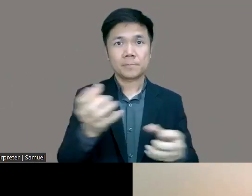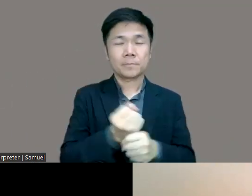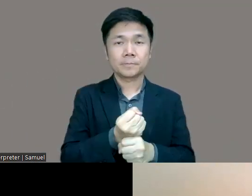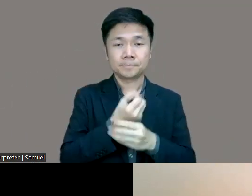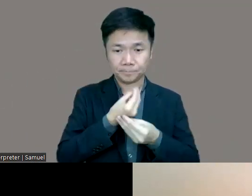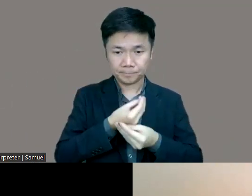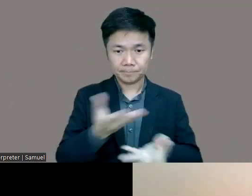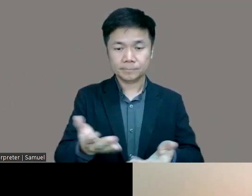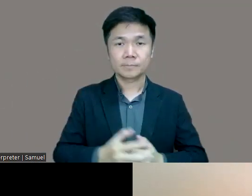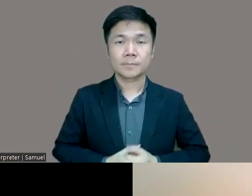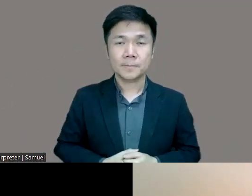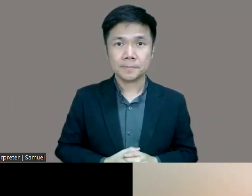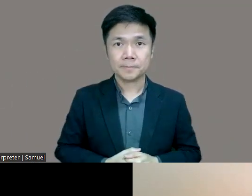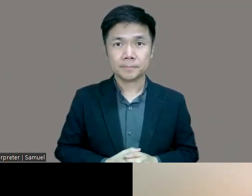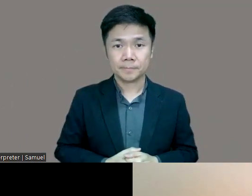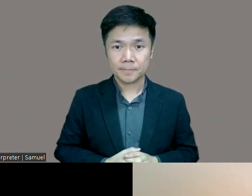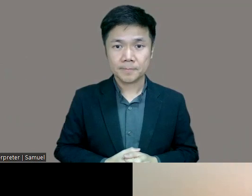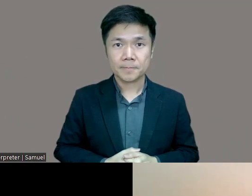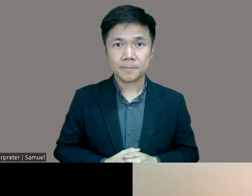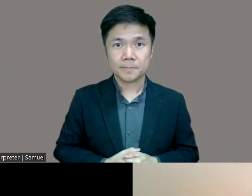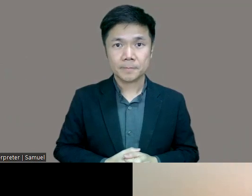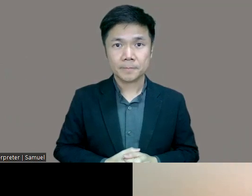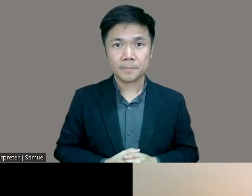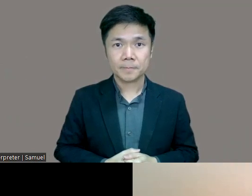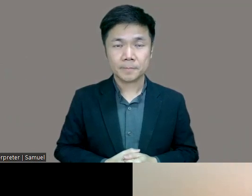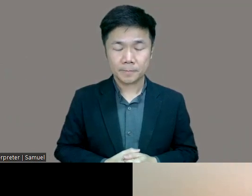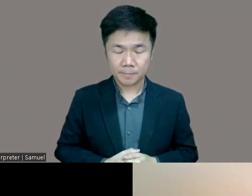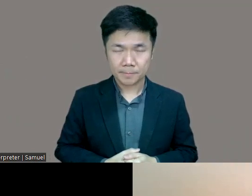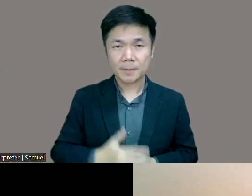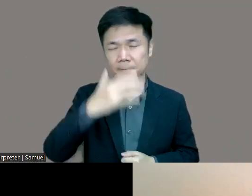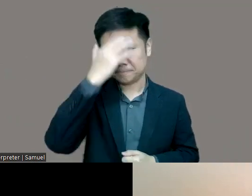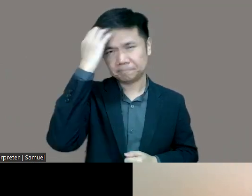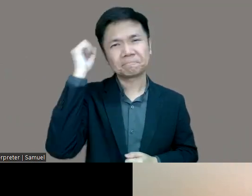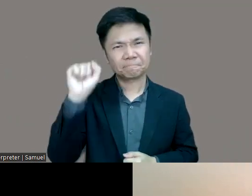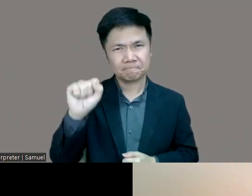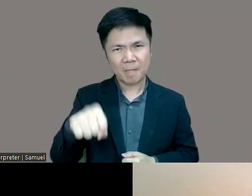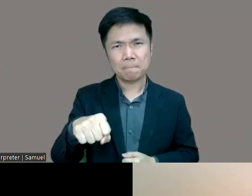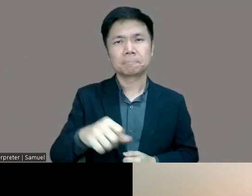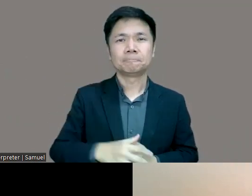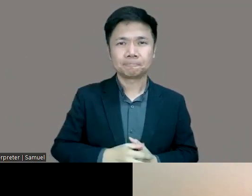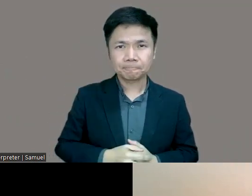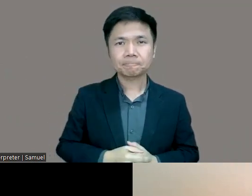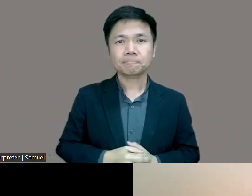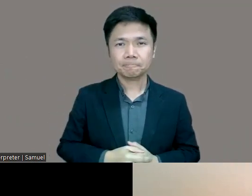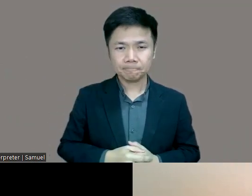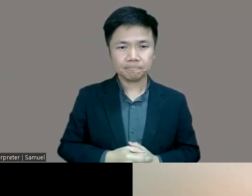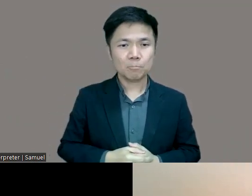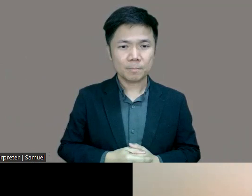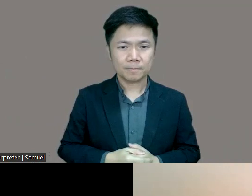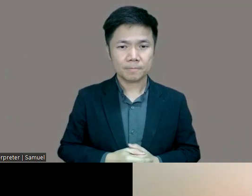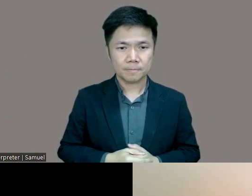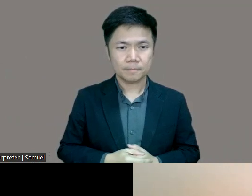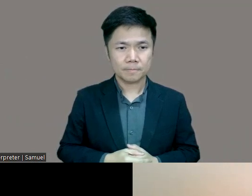donner ensuite la parole à Elam. Donc, l'idée de Julius est qu'il existe des situations où les mesures